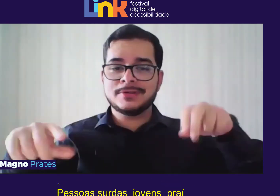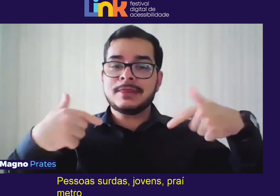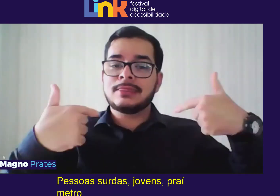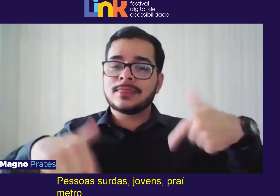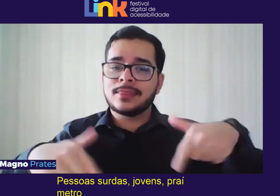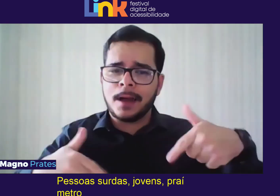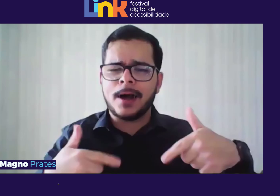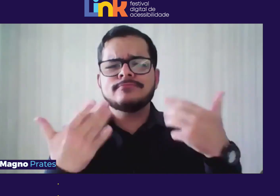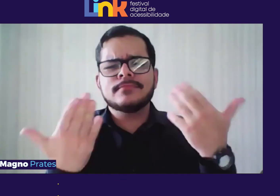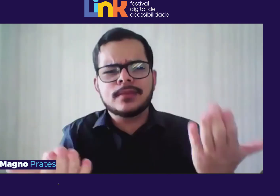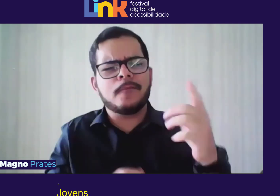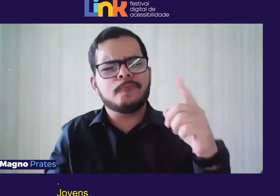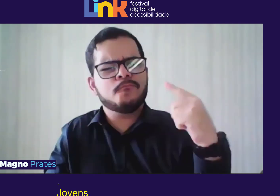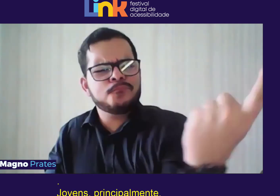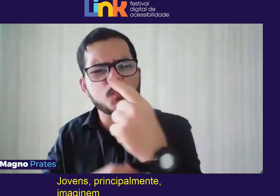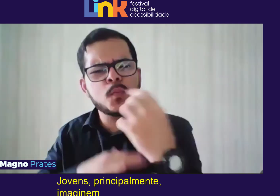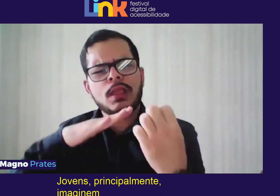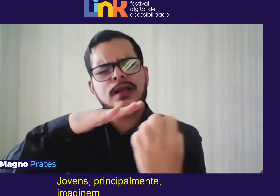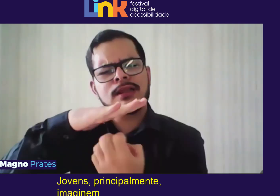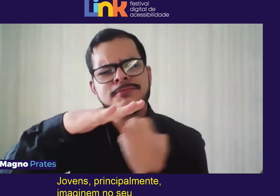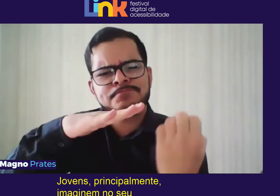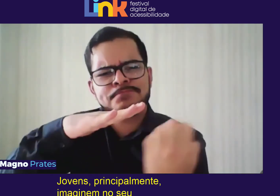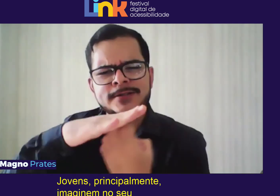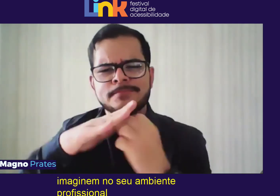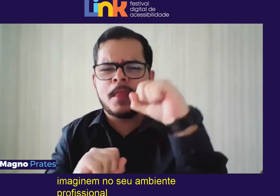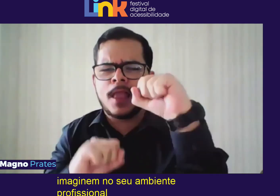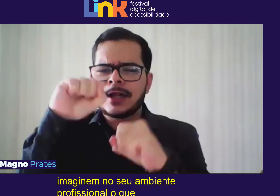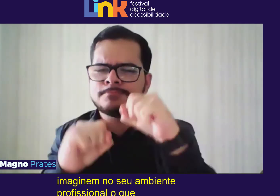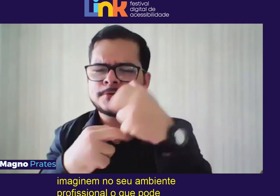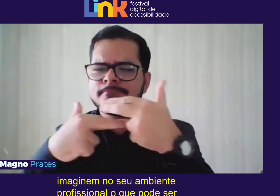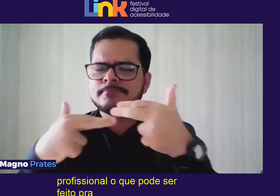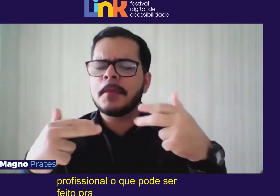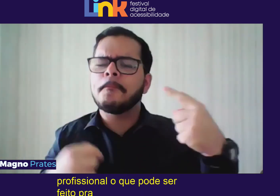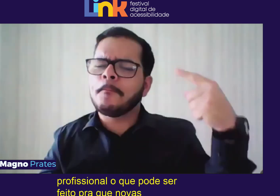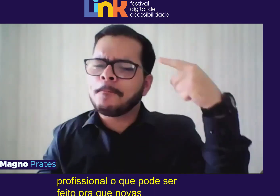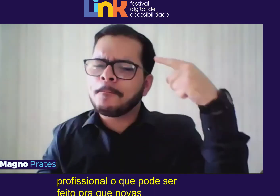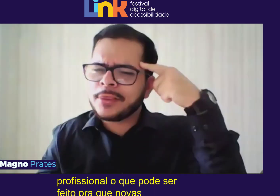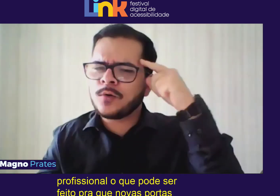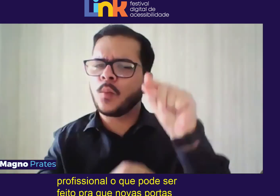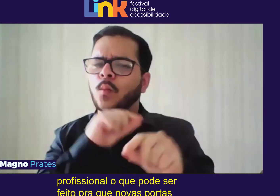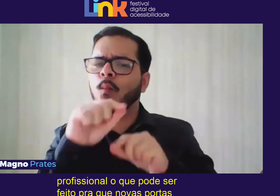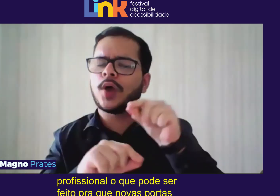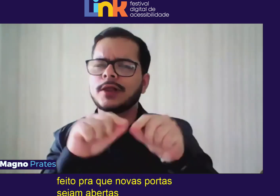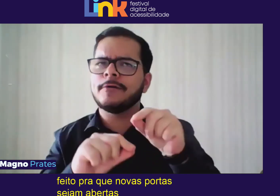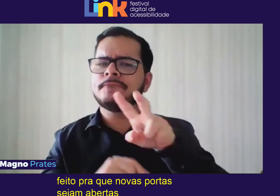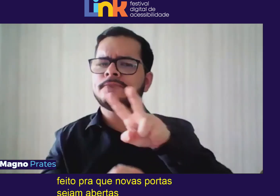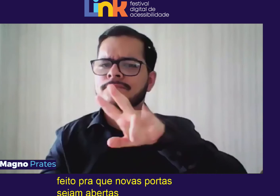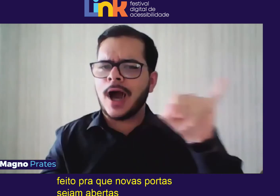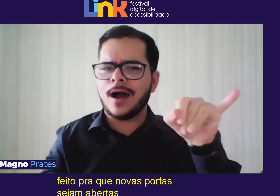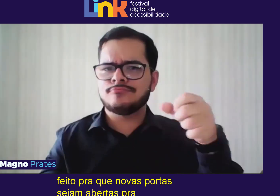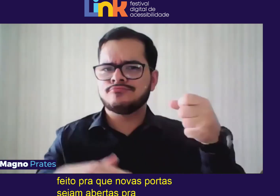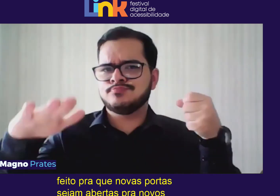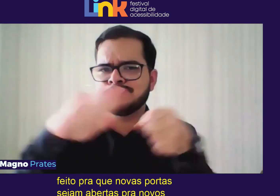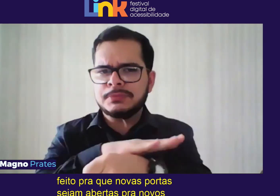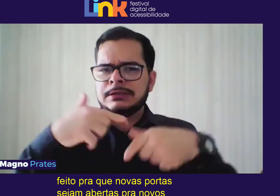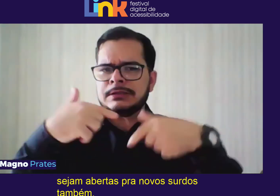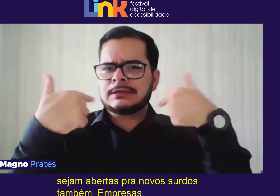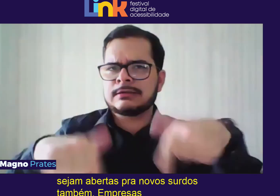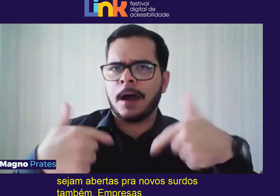para que novas portas sejam abertas para novos surdos também. As empresas que existem, elas devem pensar que